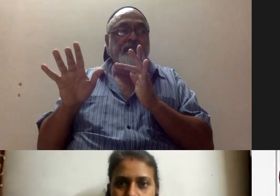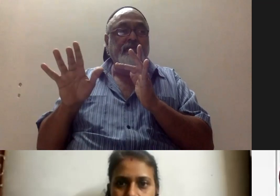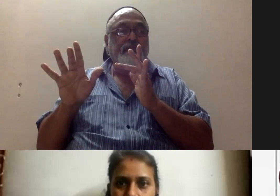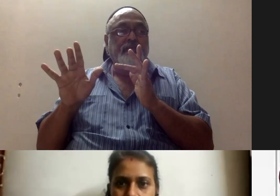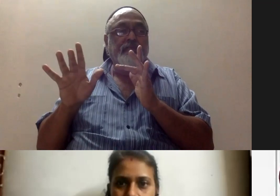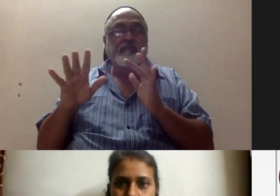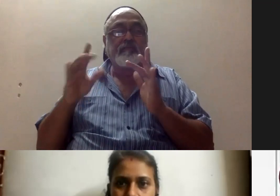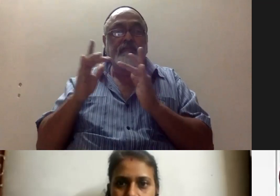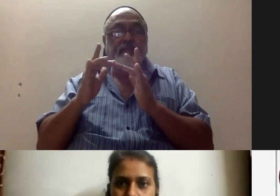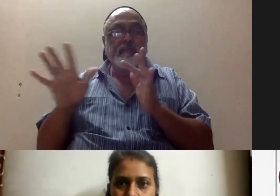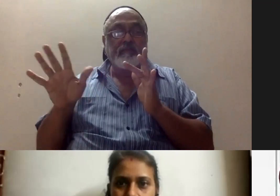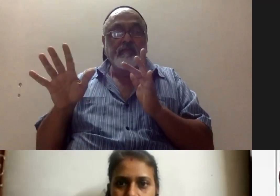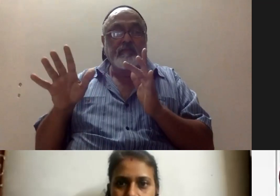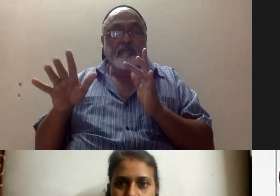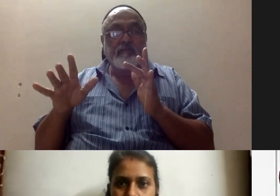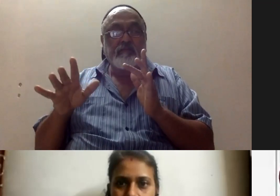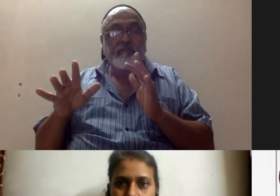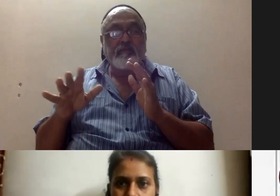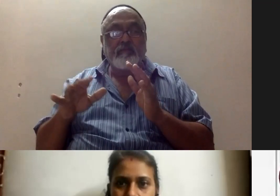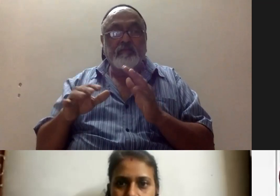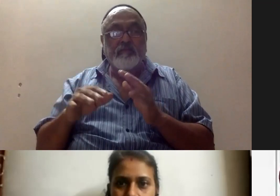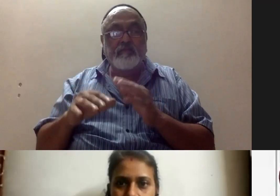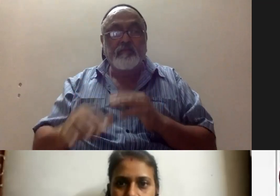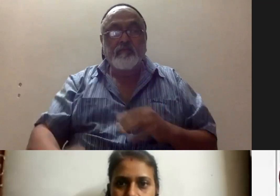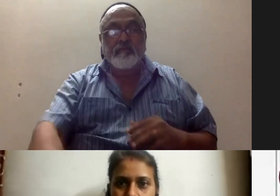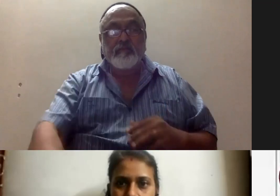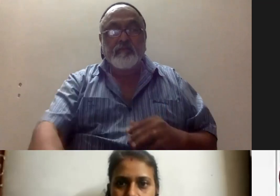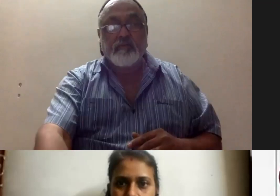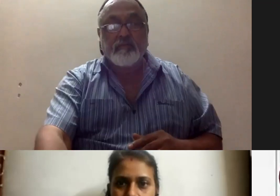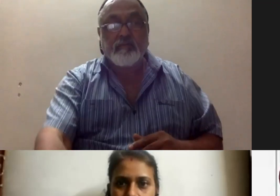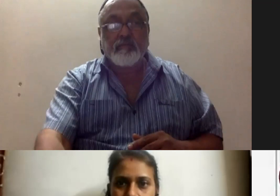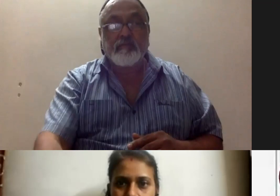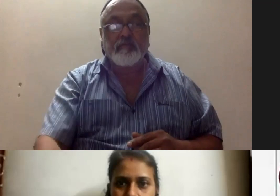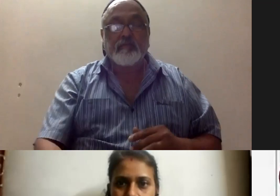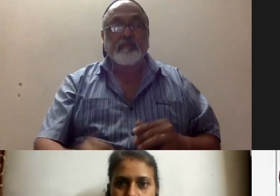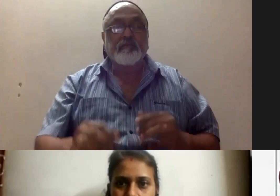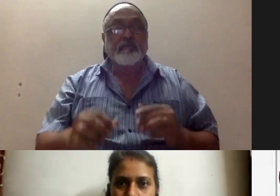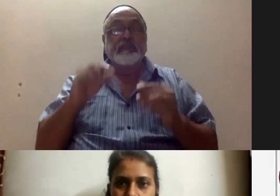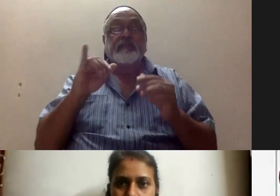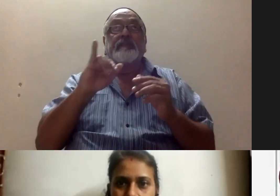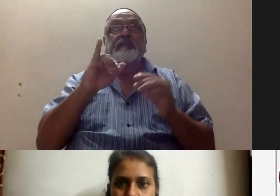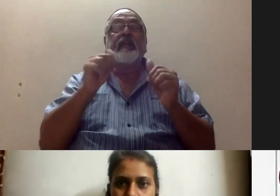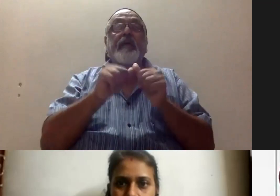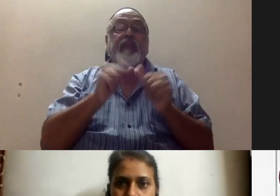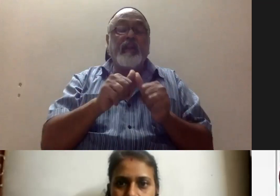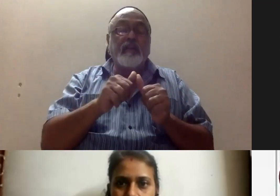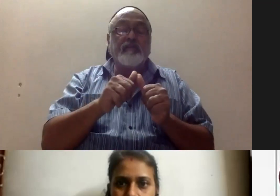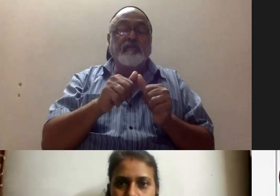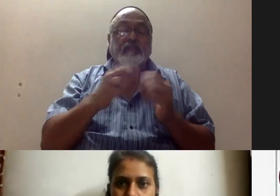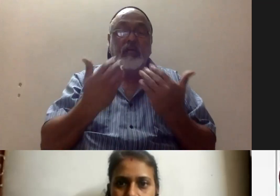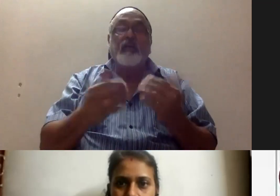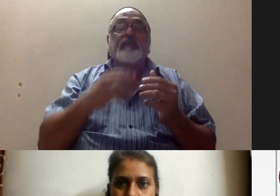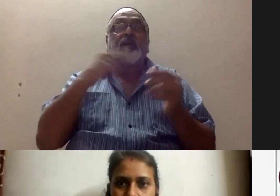रास्ते चुनते हैं, स्वरोजगार का रास्ता चुनते हैं। अभी आपको मैं बताऊं कि ये पूरा हफ्ता 6 अप्रैल से लेके,